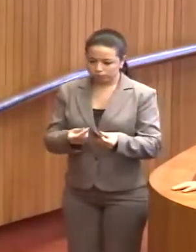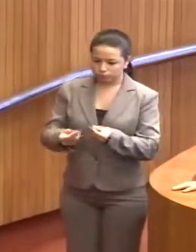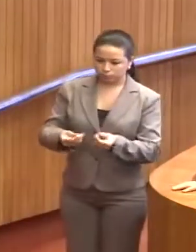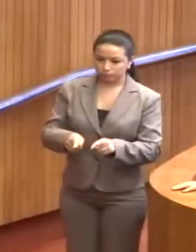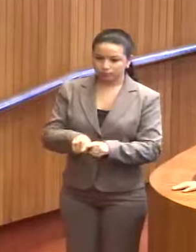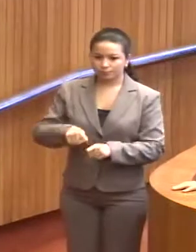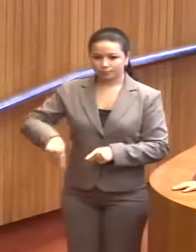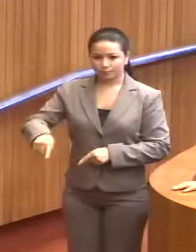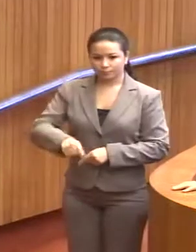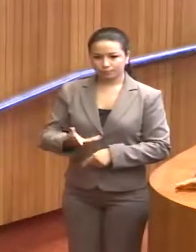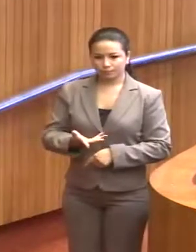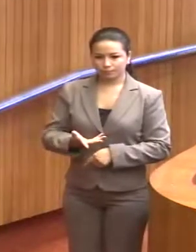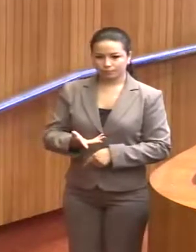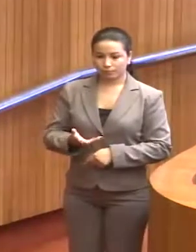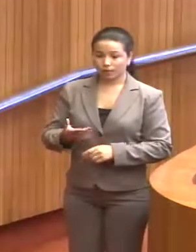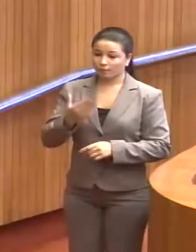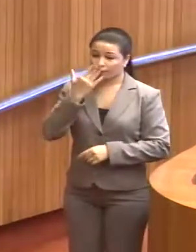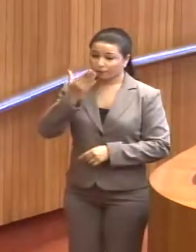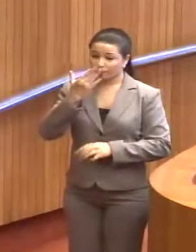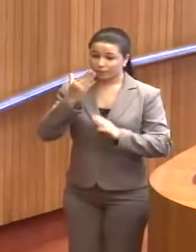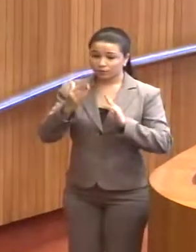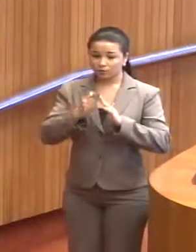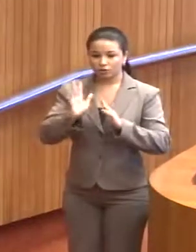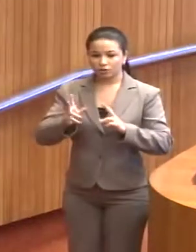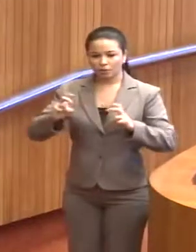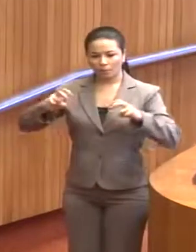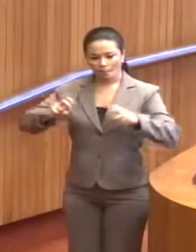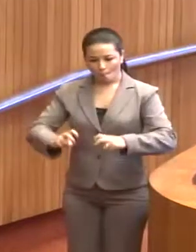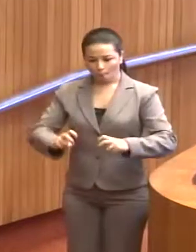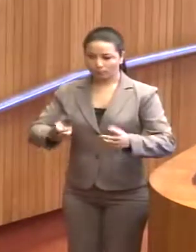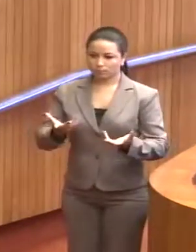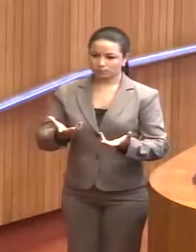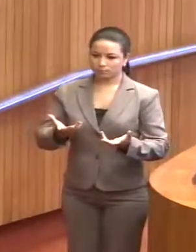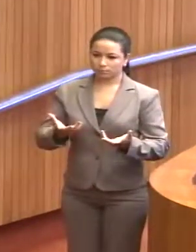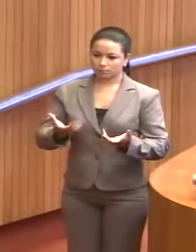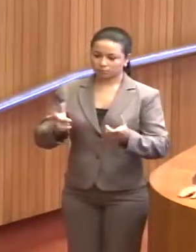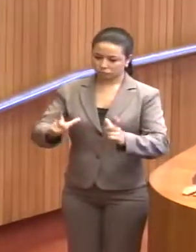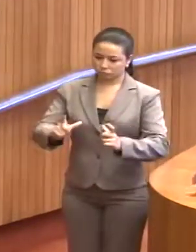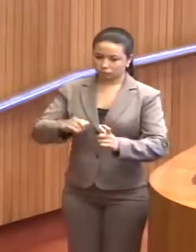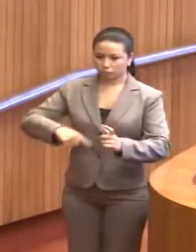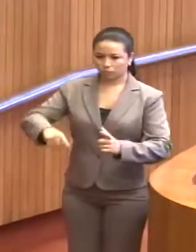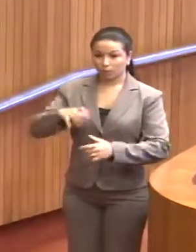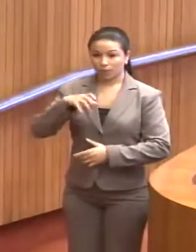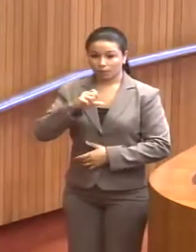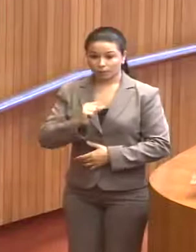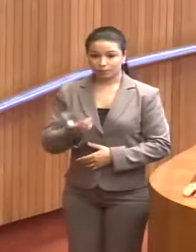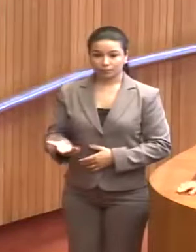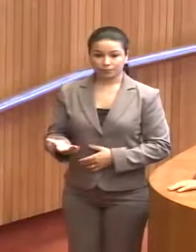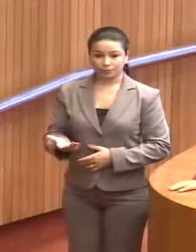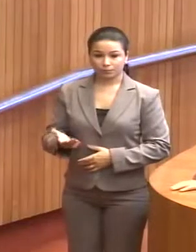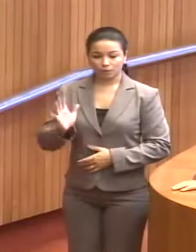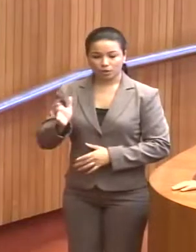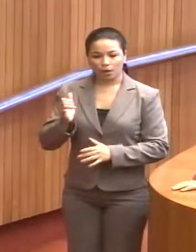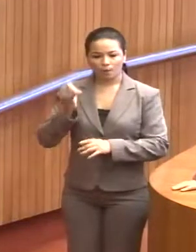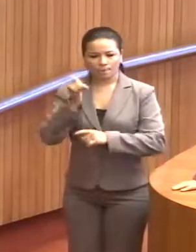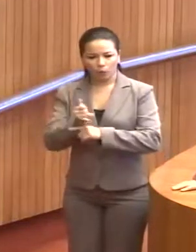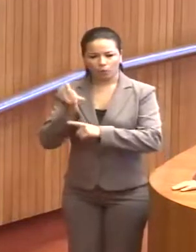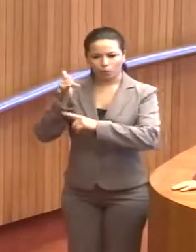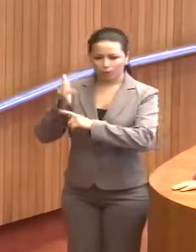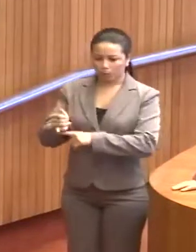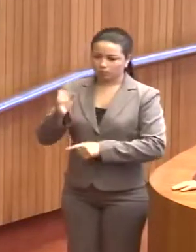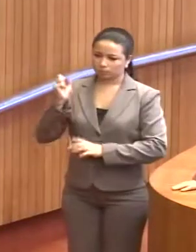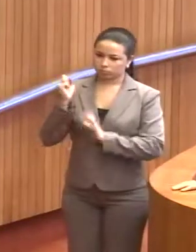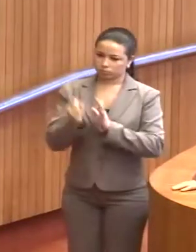casa. Estavam lá tranquilos, na sombra, e de repente são alvejados